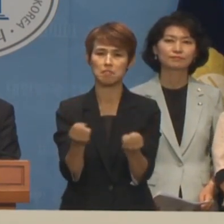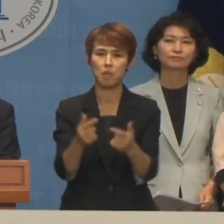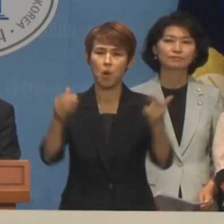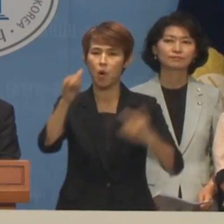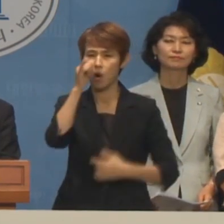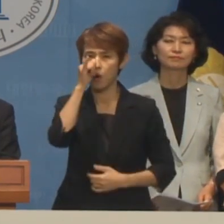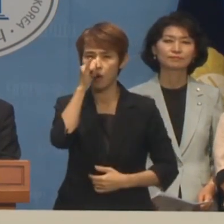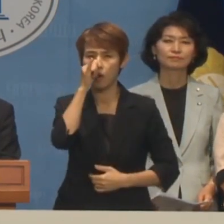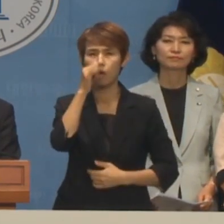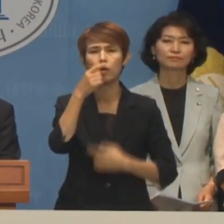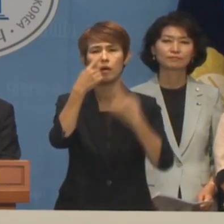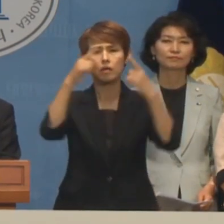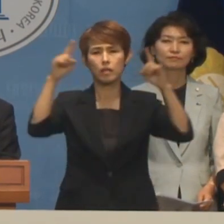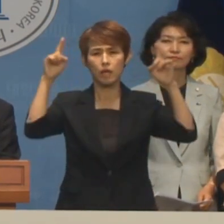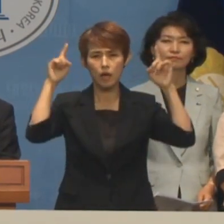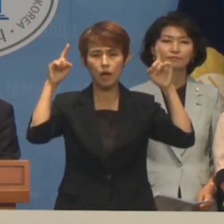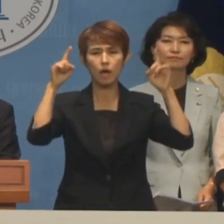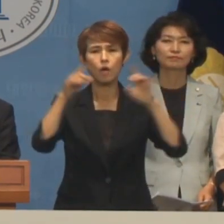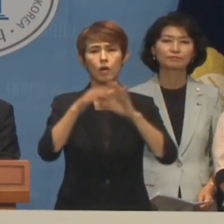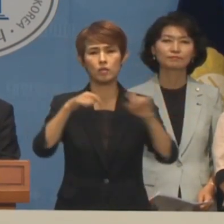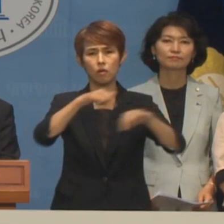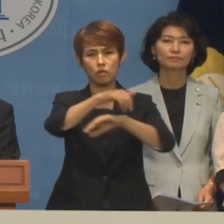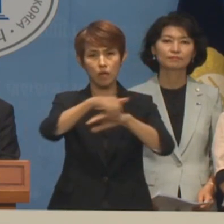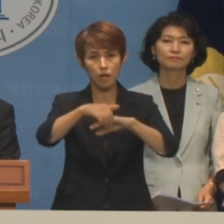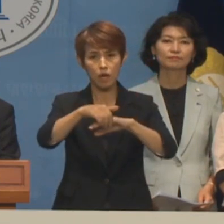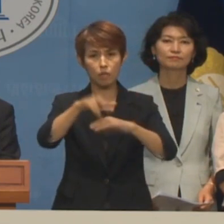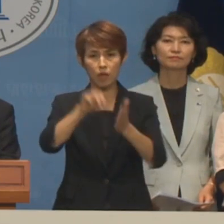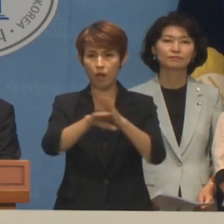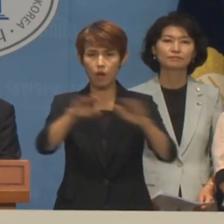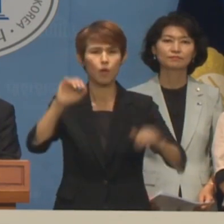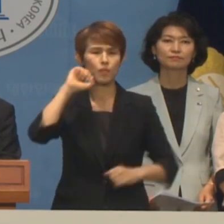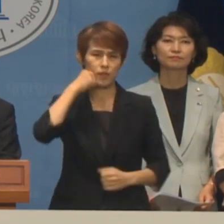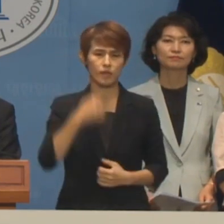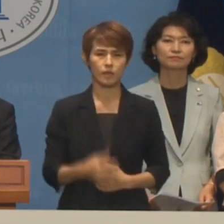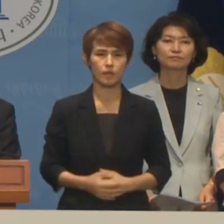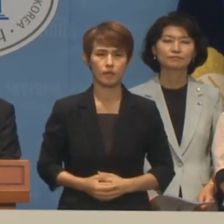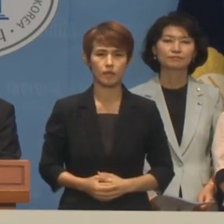근본적 문제 해결을 위한 것이라고 볼 수 없습니다. 이에 오늘